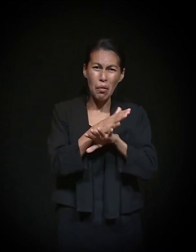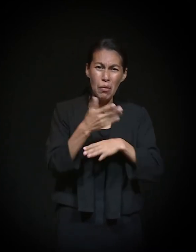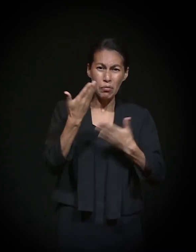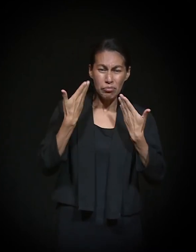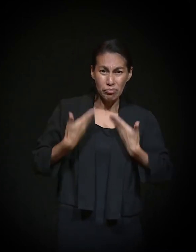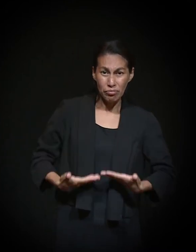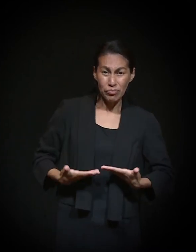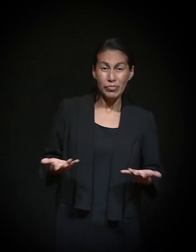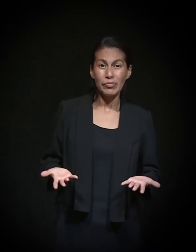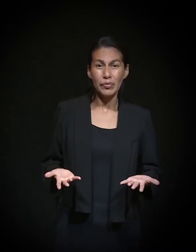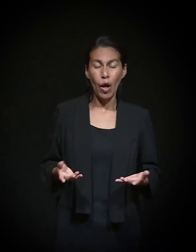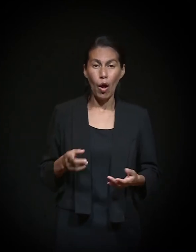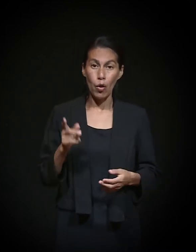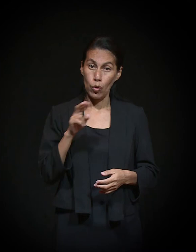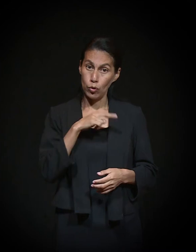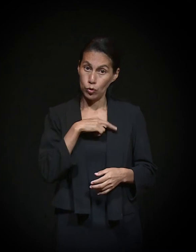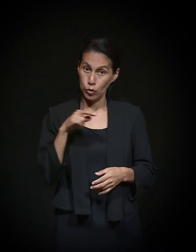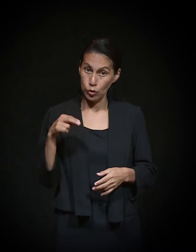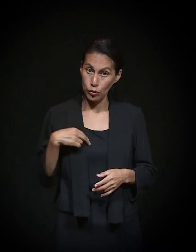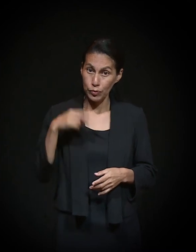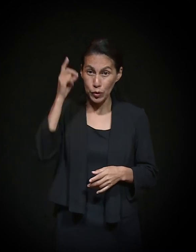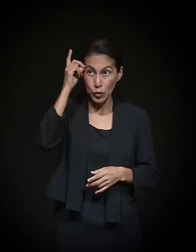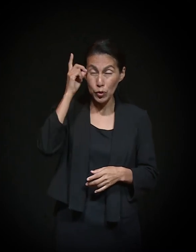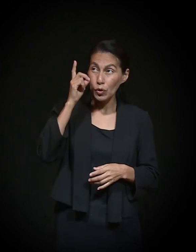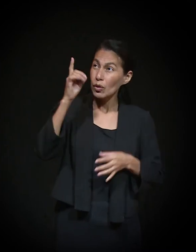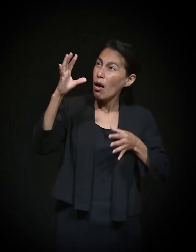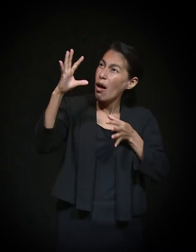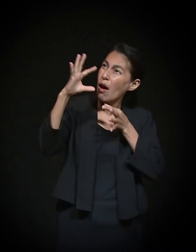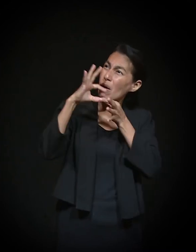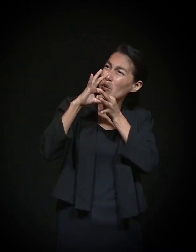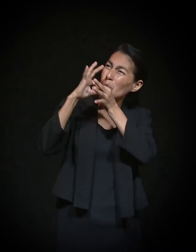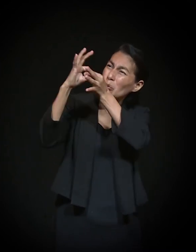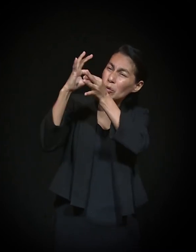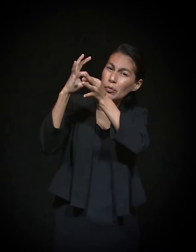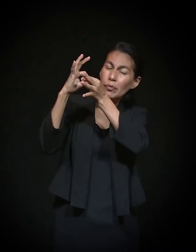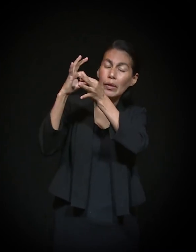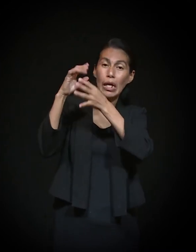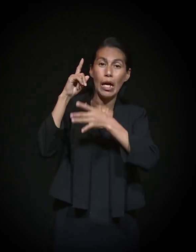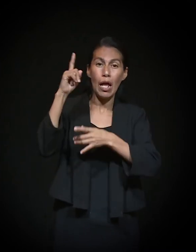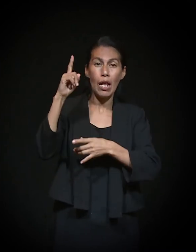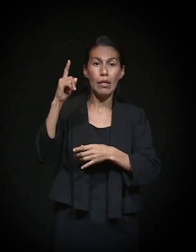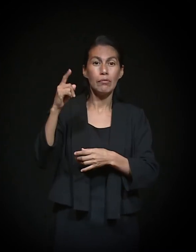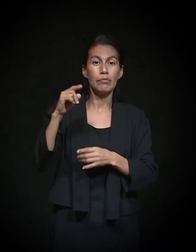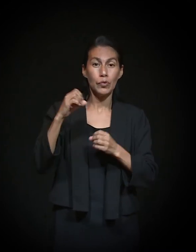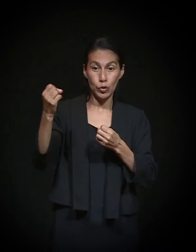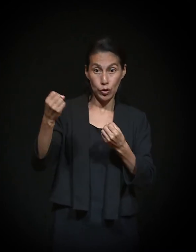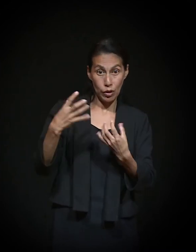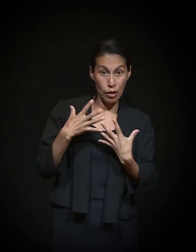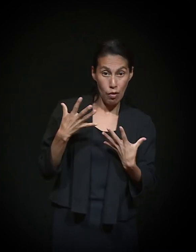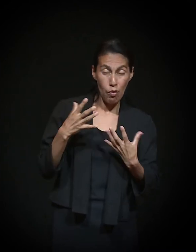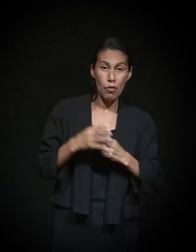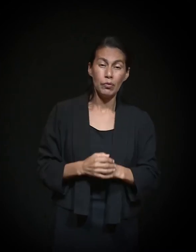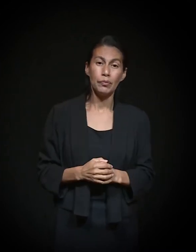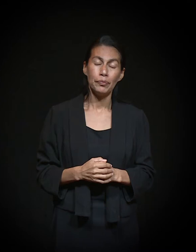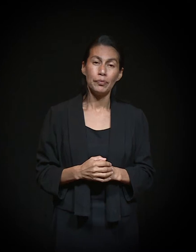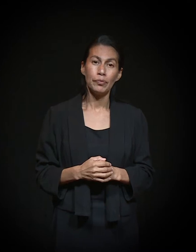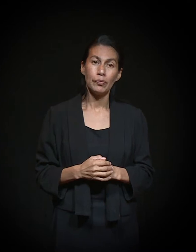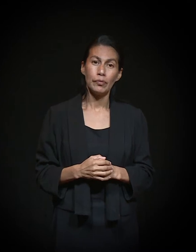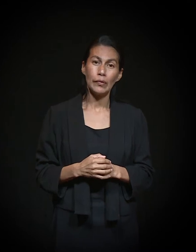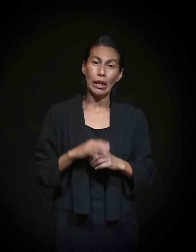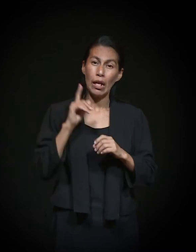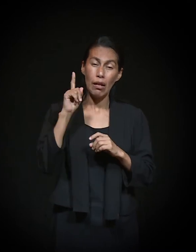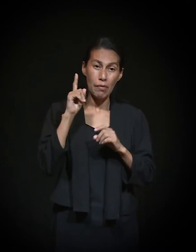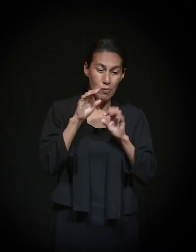mismos. Cuando nos conectamos con Dios, que nos creó a su propia imagen y semejanza, es